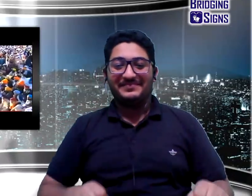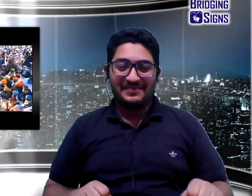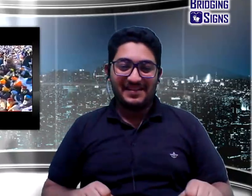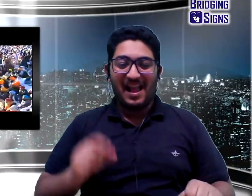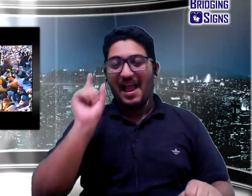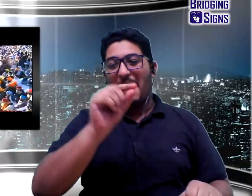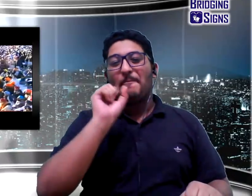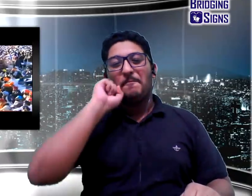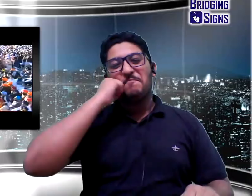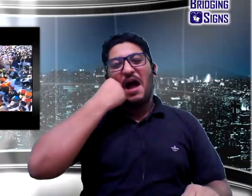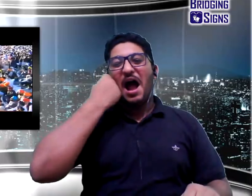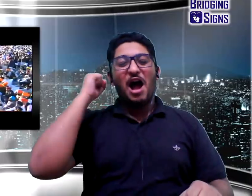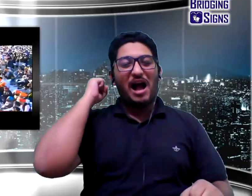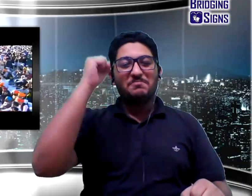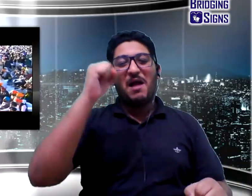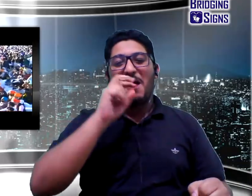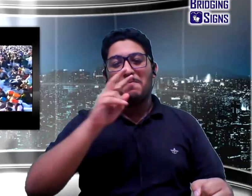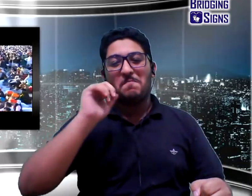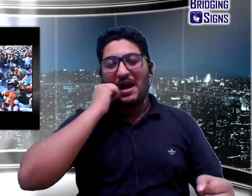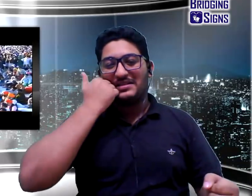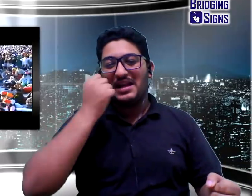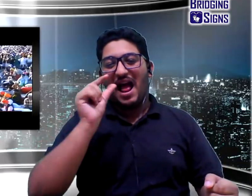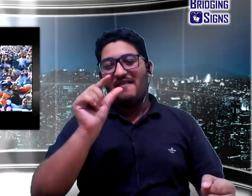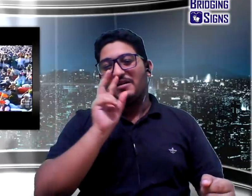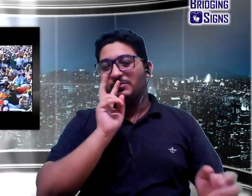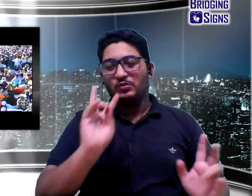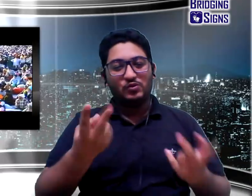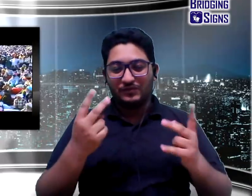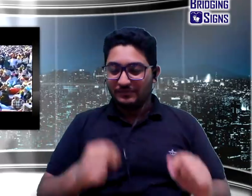ਬੋਲੇ ਸੋ ਨਿਹਾਲ।